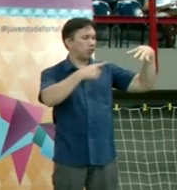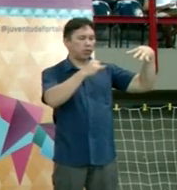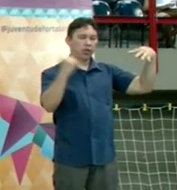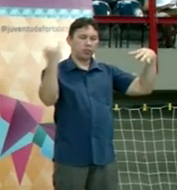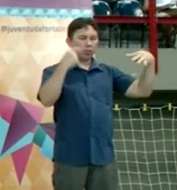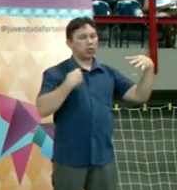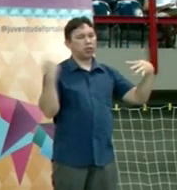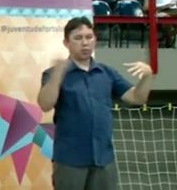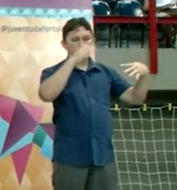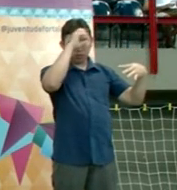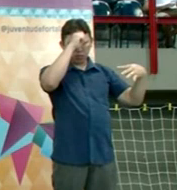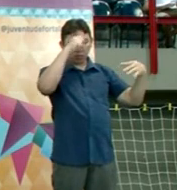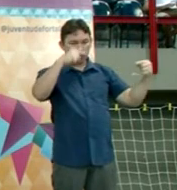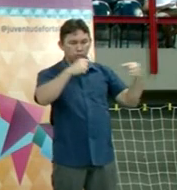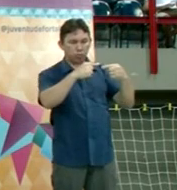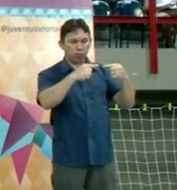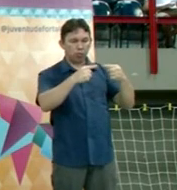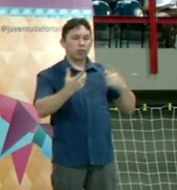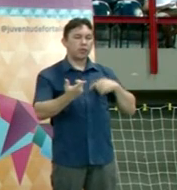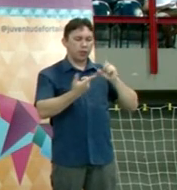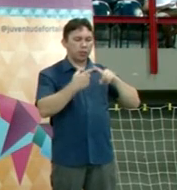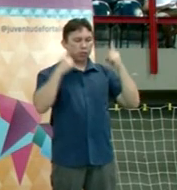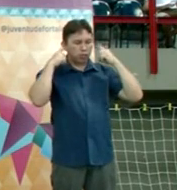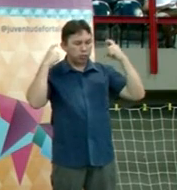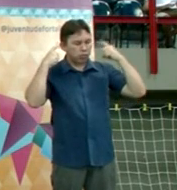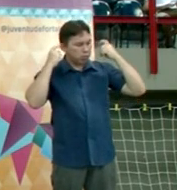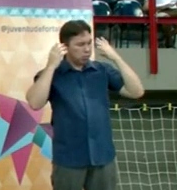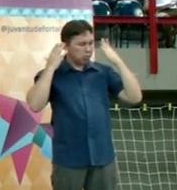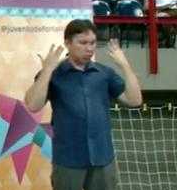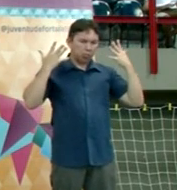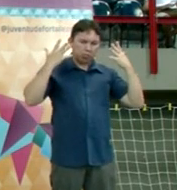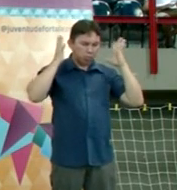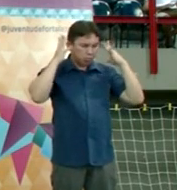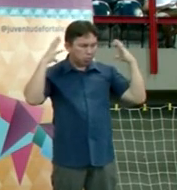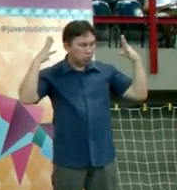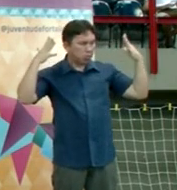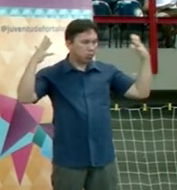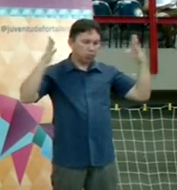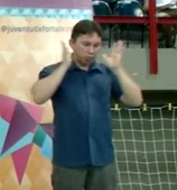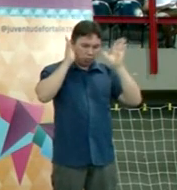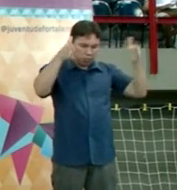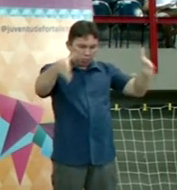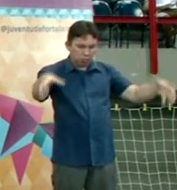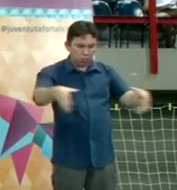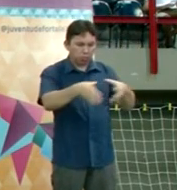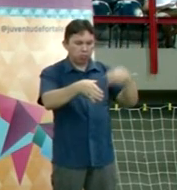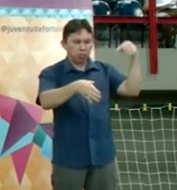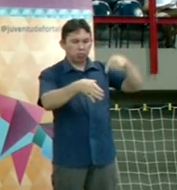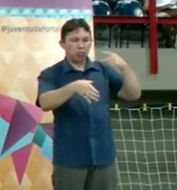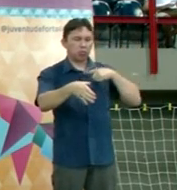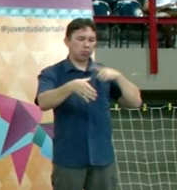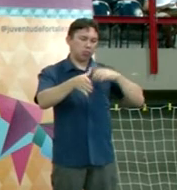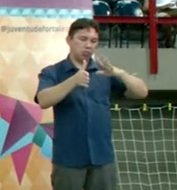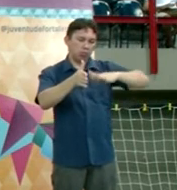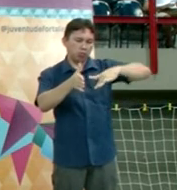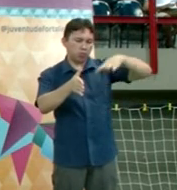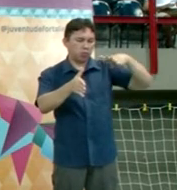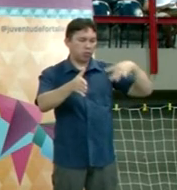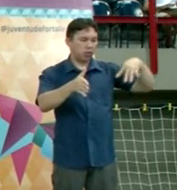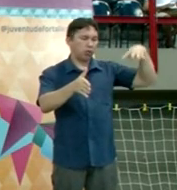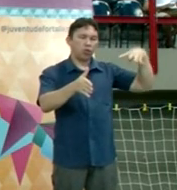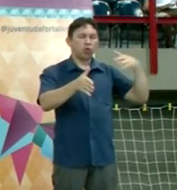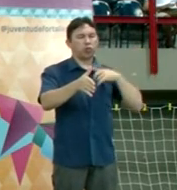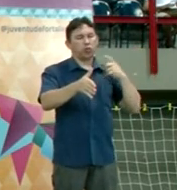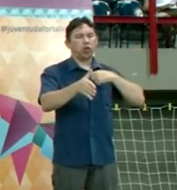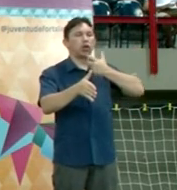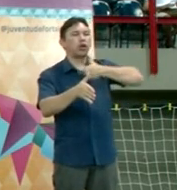para a gente. Quando você fala de acústica, então é uma parte da ondulatória bem específica que tem a ver com as ondas